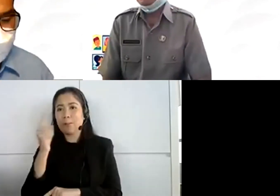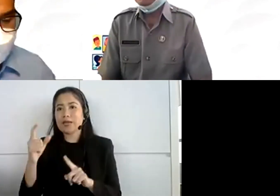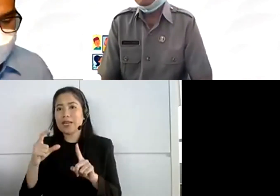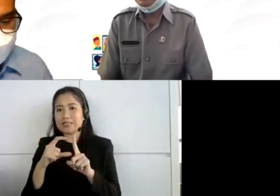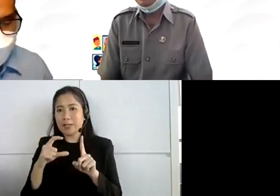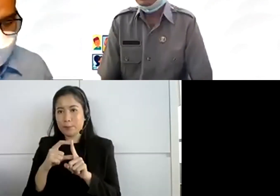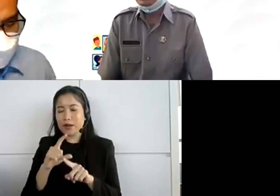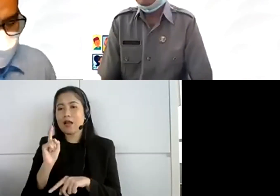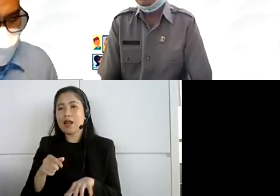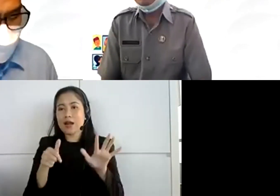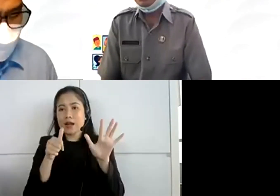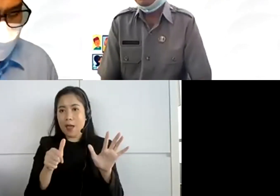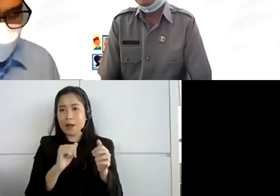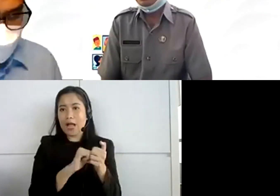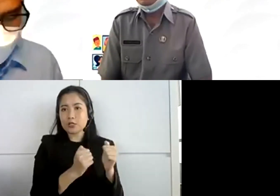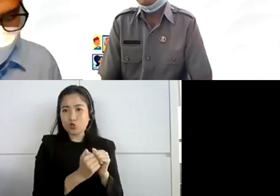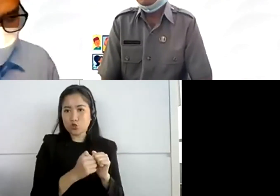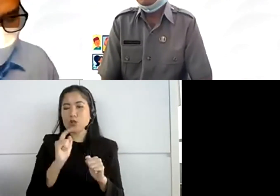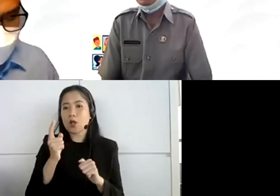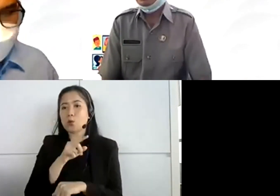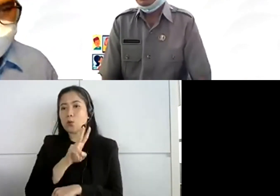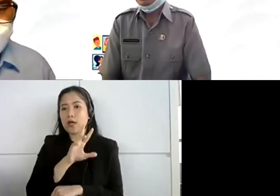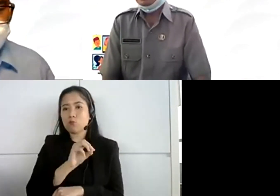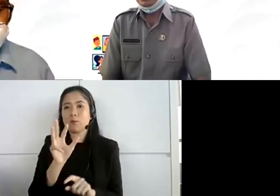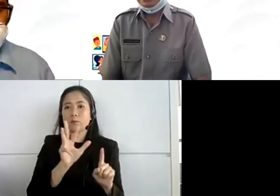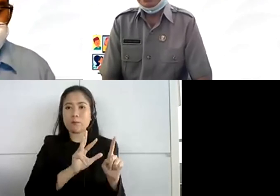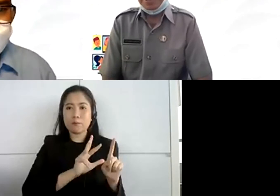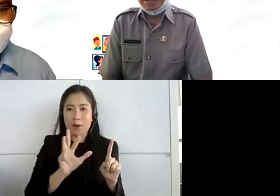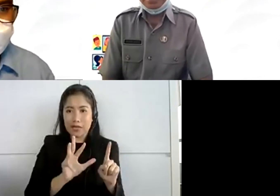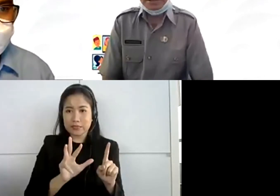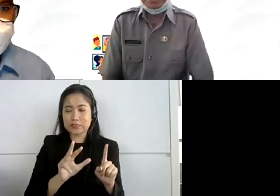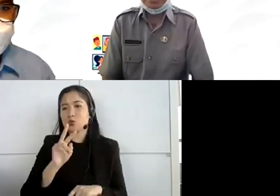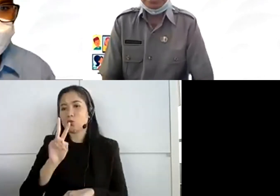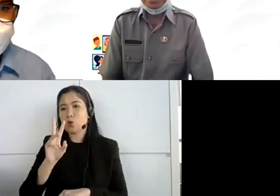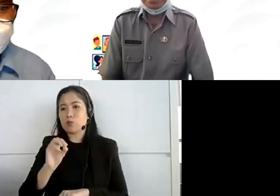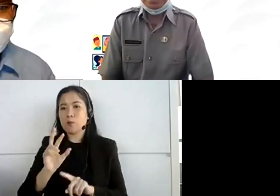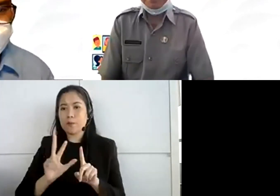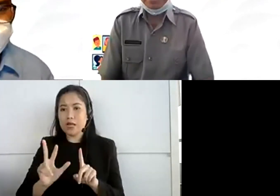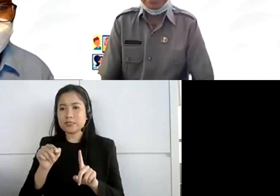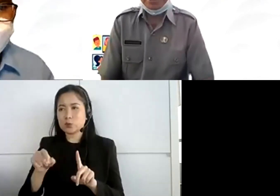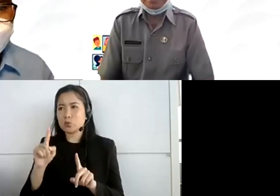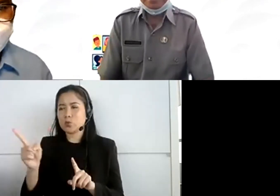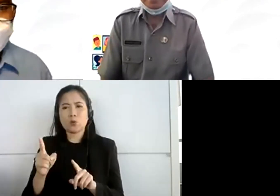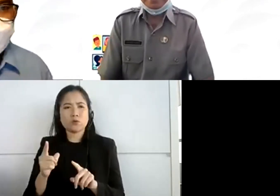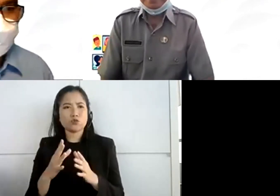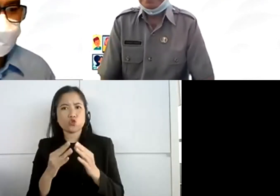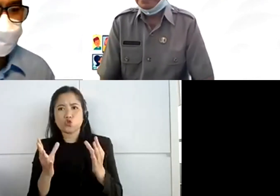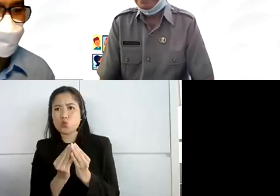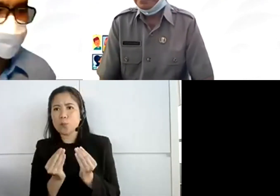tahun-tahun 2019 dan 2018 itu di atas belasan kasus. Demikian.